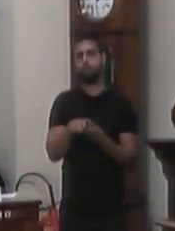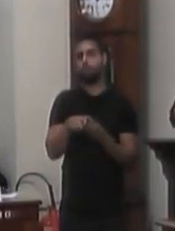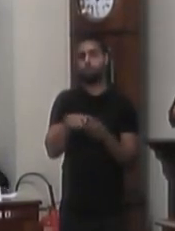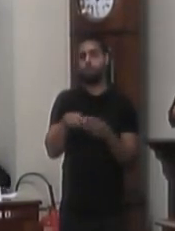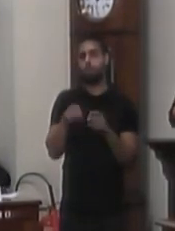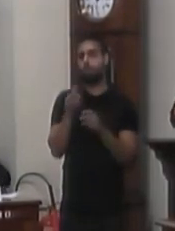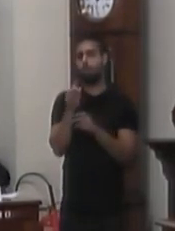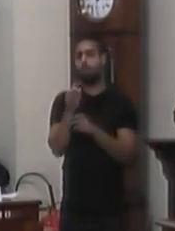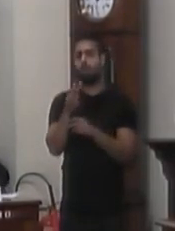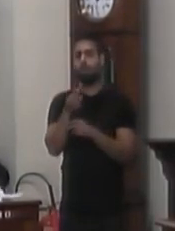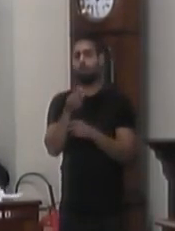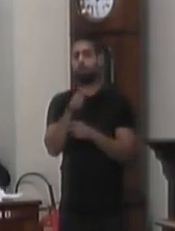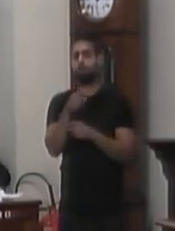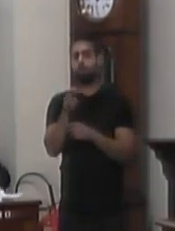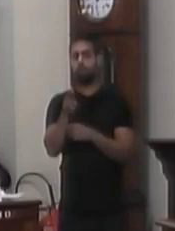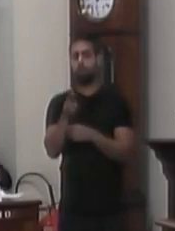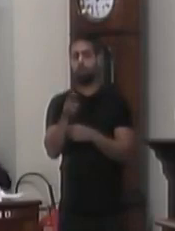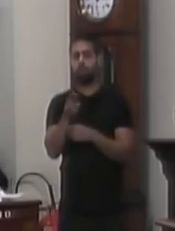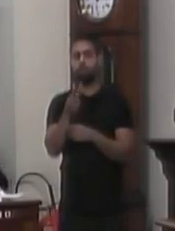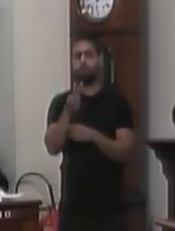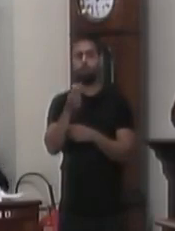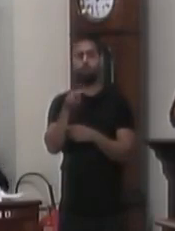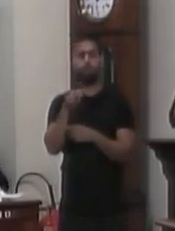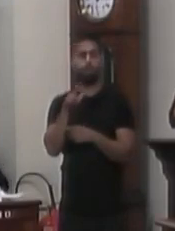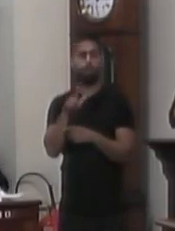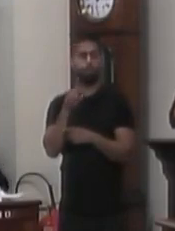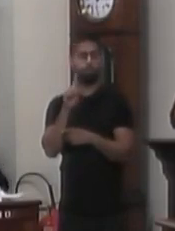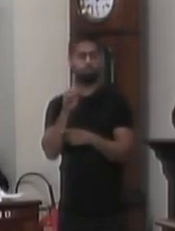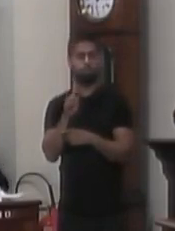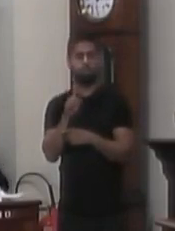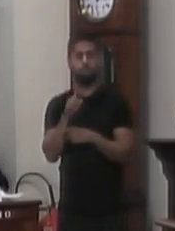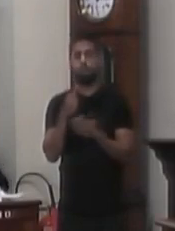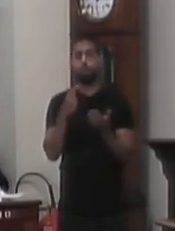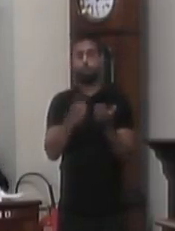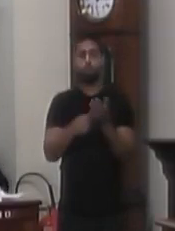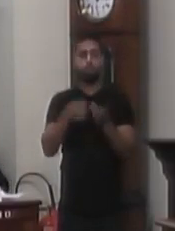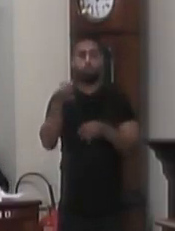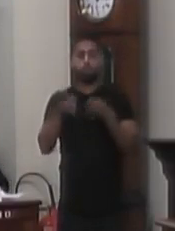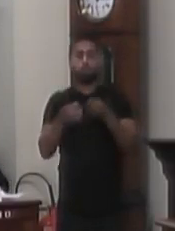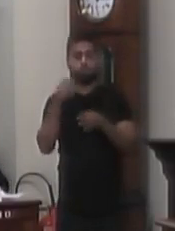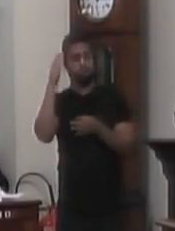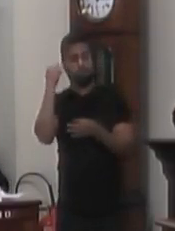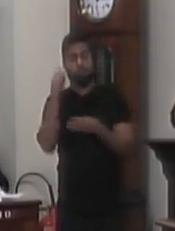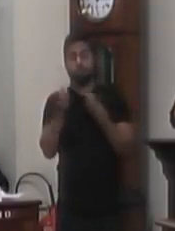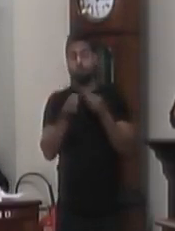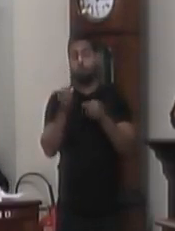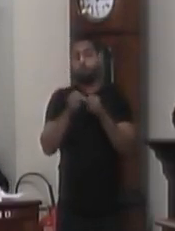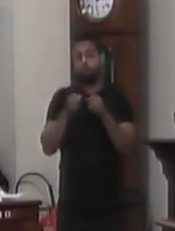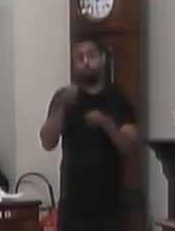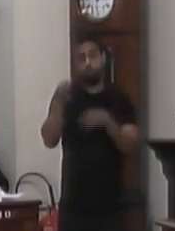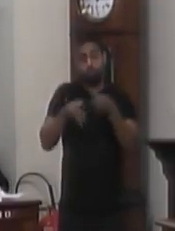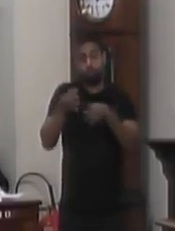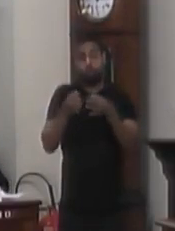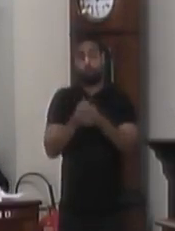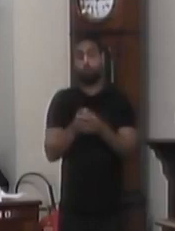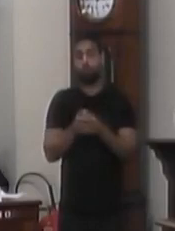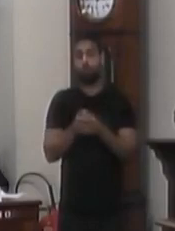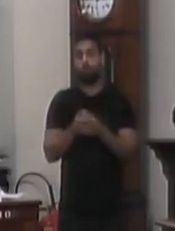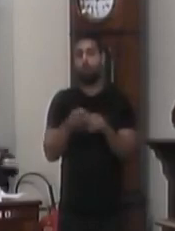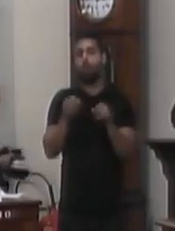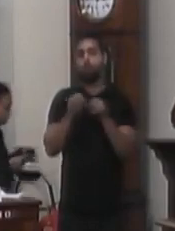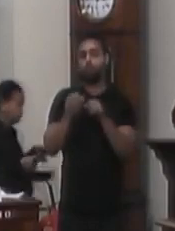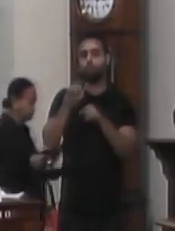pelo valor venal, não. Que eu saiba, não é pelo valor venal, não. Isso aí foi um acordo judicial, né? Eu não sei como foi feito isso judicialmente. Foi feito